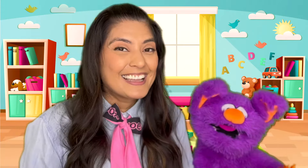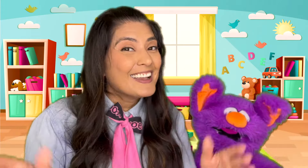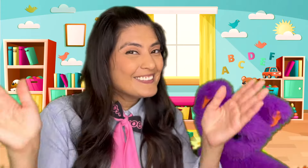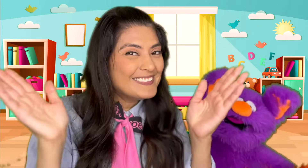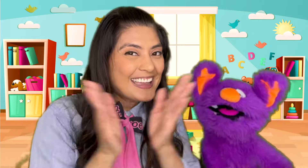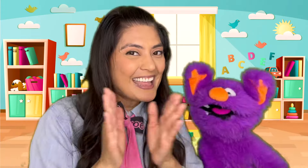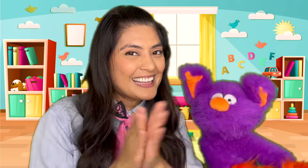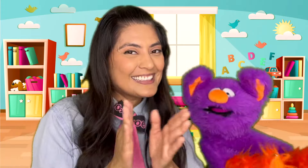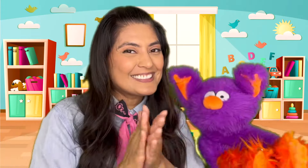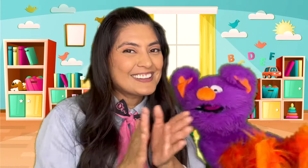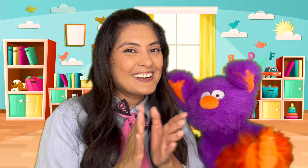¡Bien hecho!